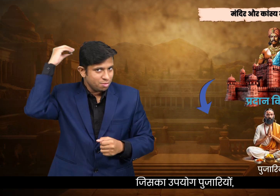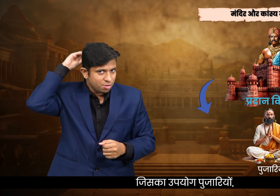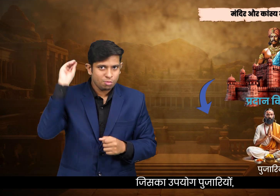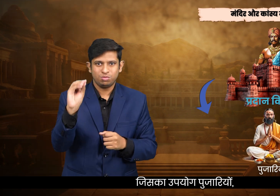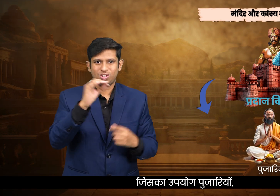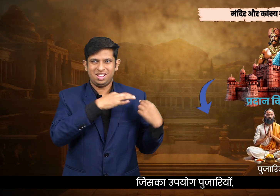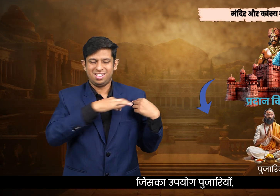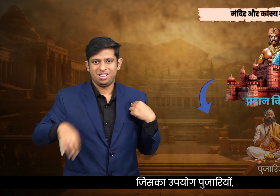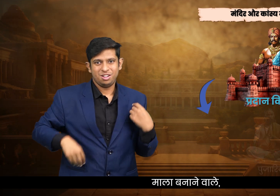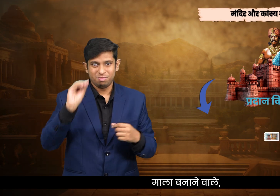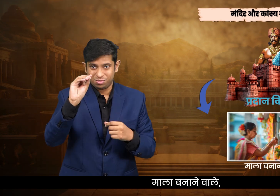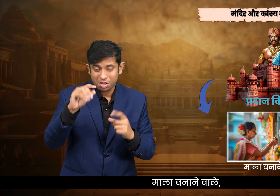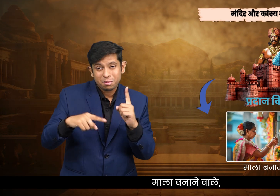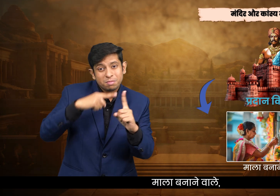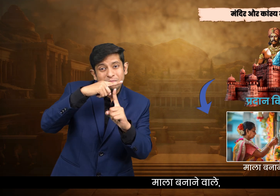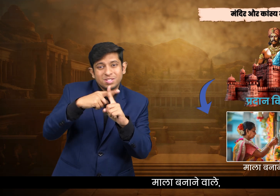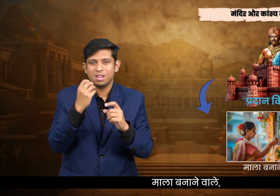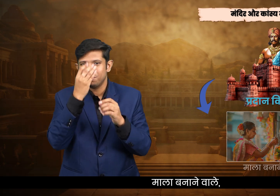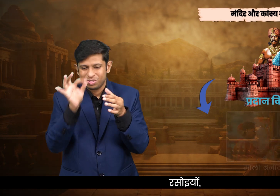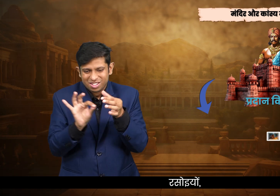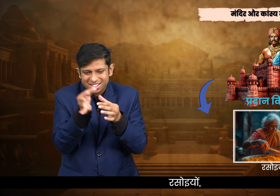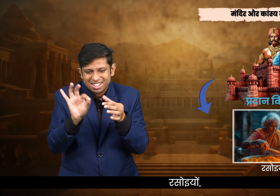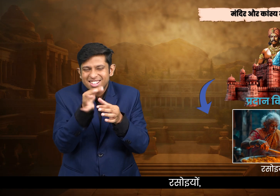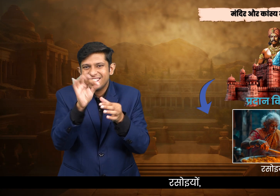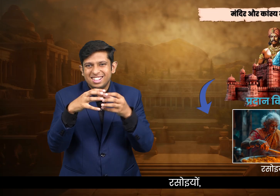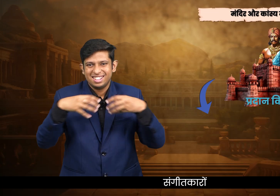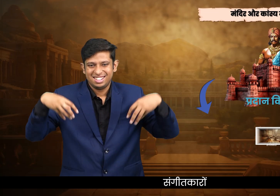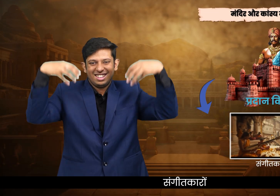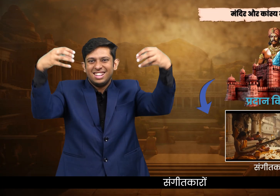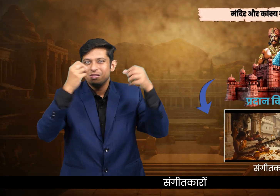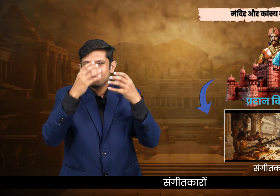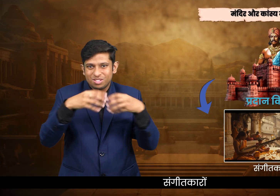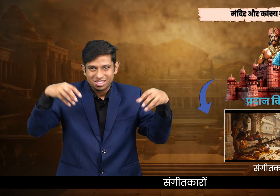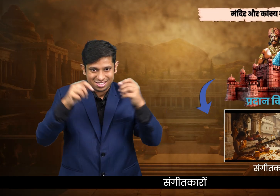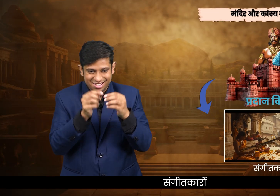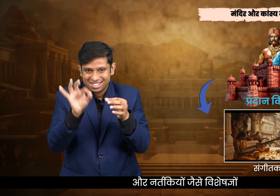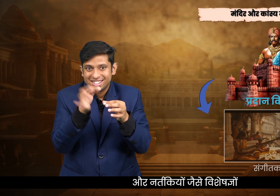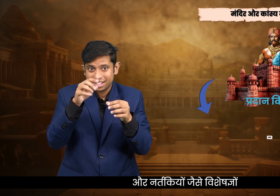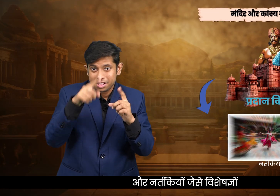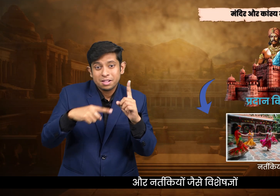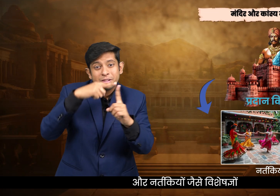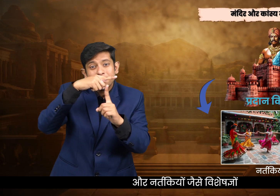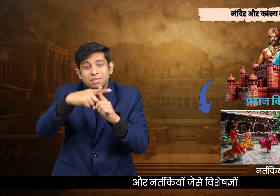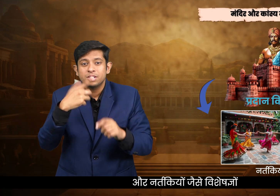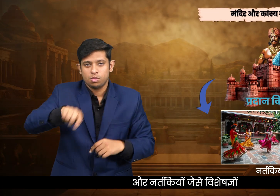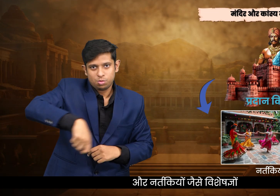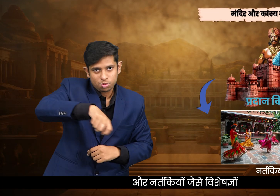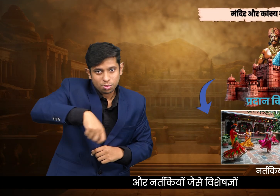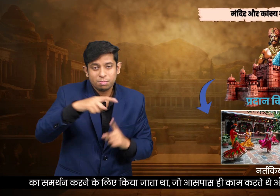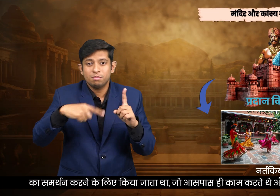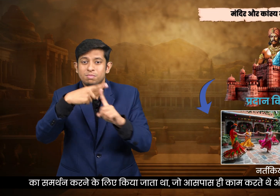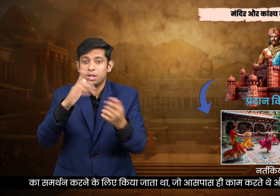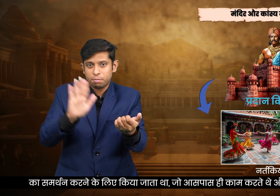पुजारियों, माला बनाने वाले, रसोइयों, संगीतकारों और नर्तकियों